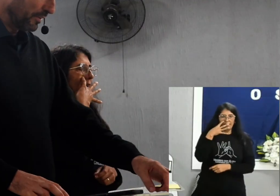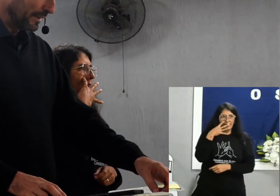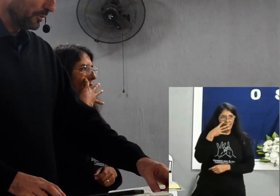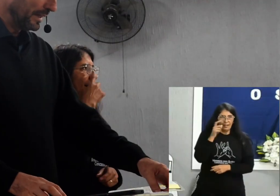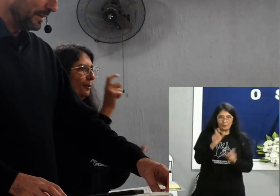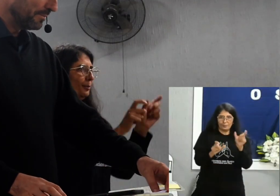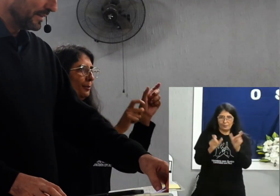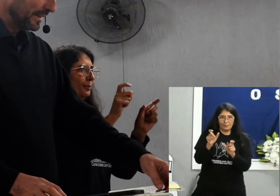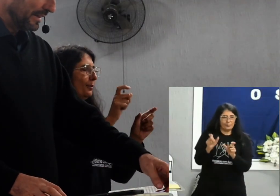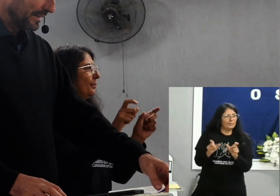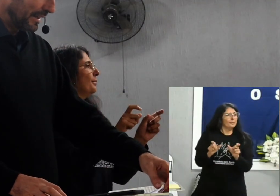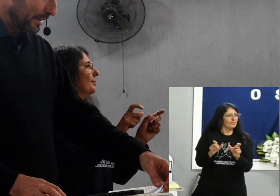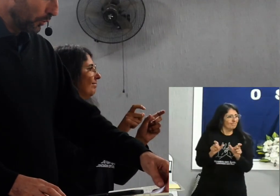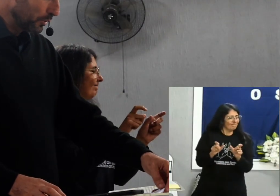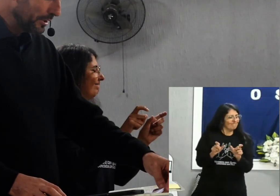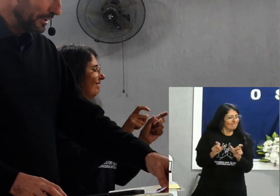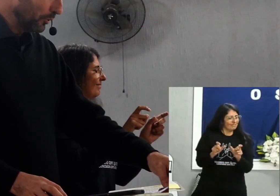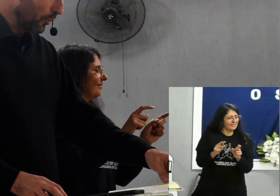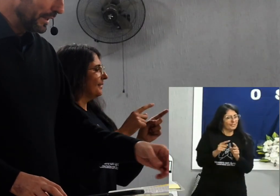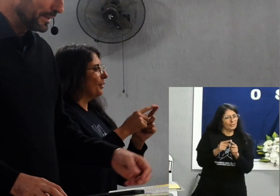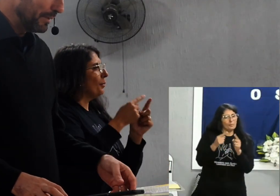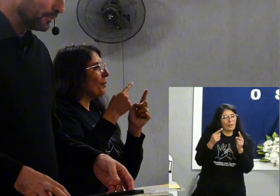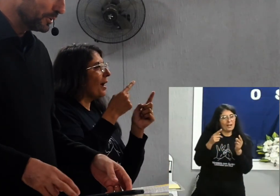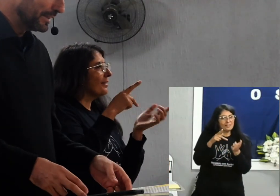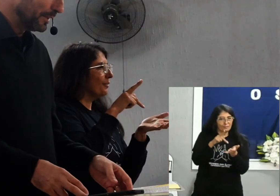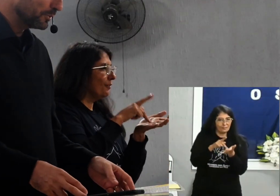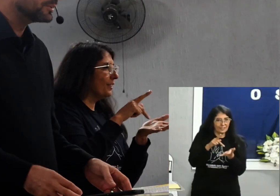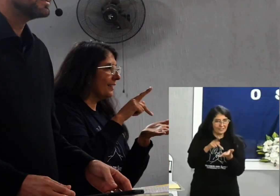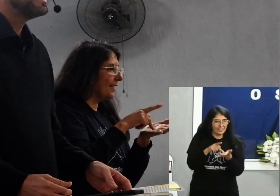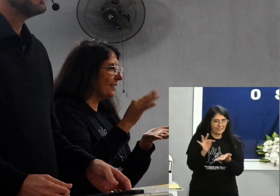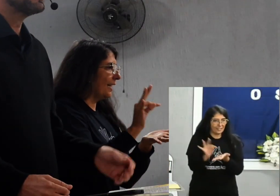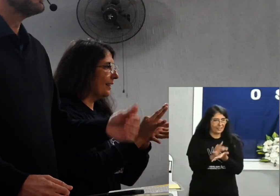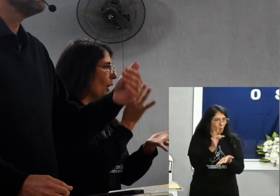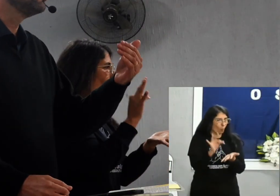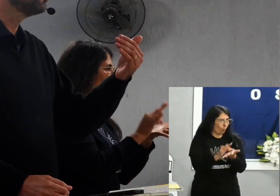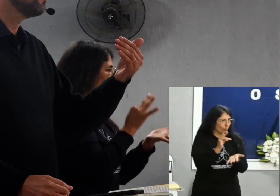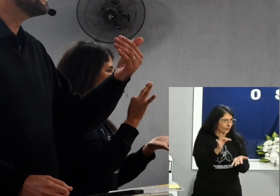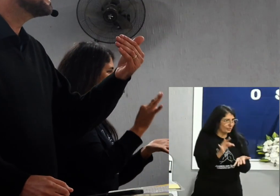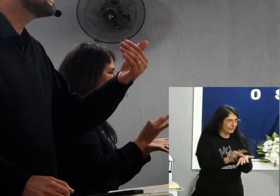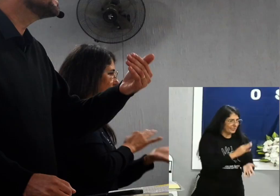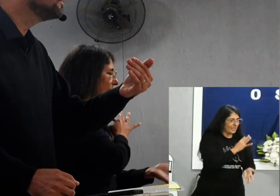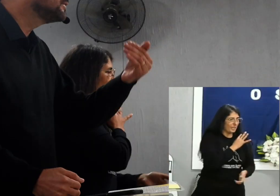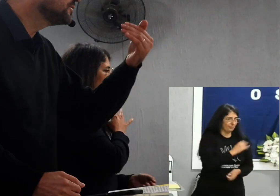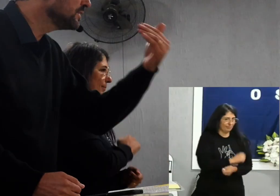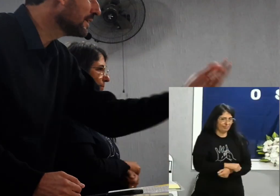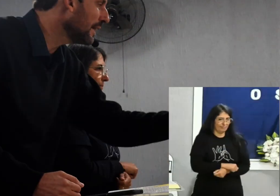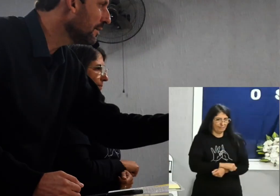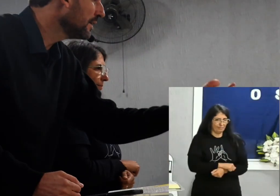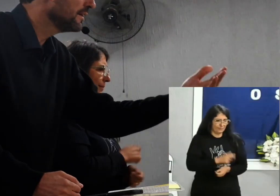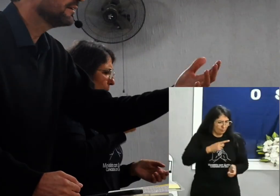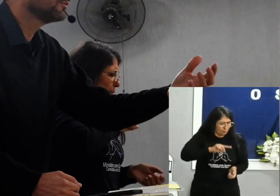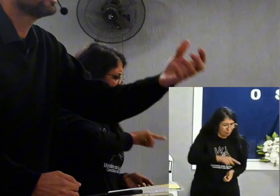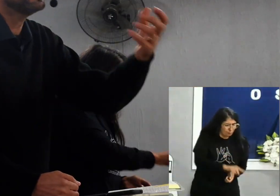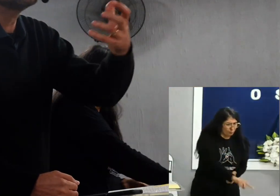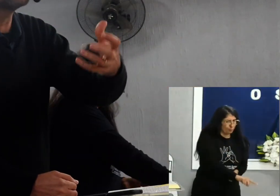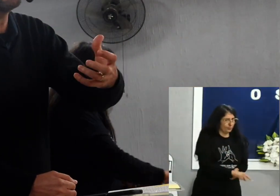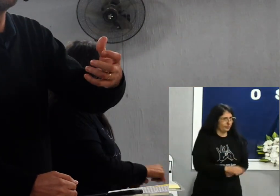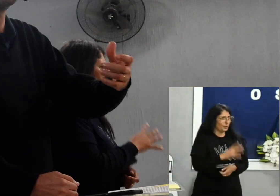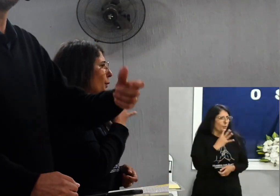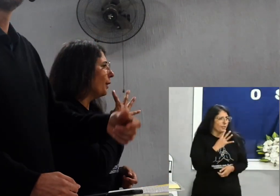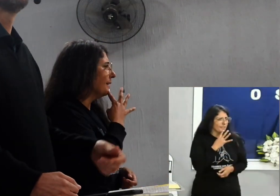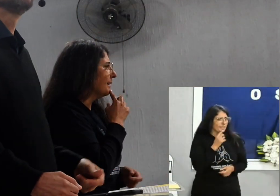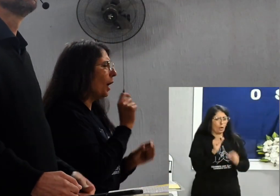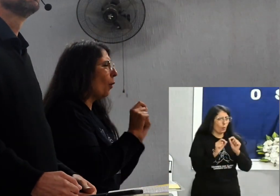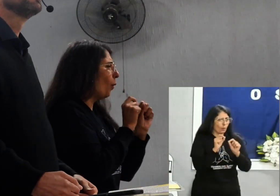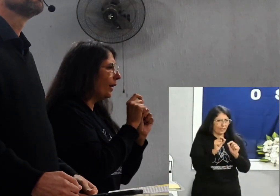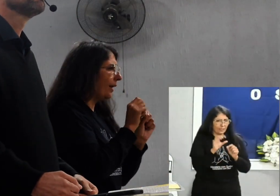Mas o fato é que a teologia, o conhecimento de Deus, ela é muito mais transmitida do que